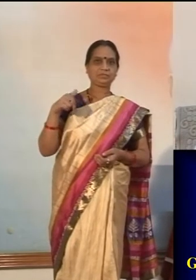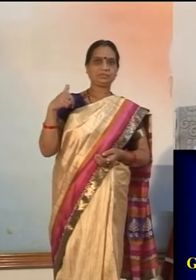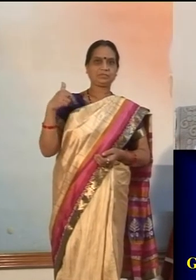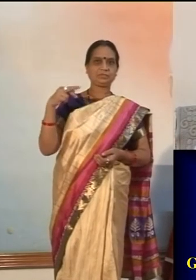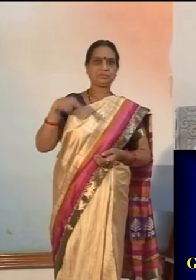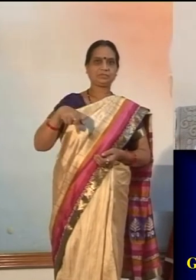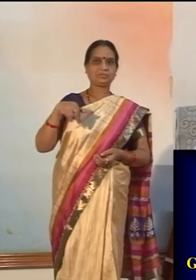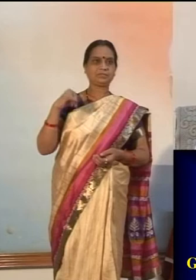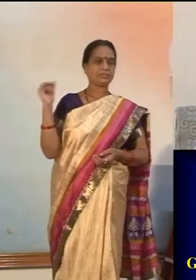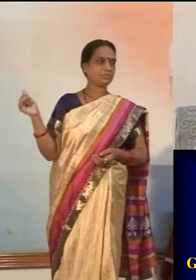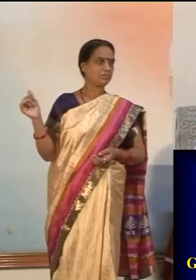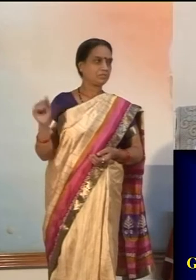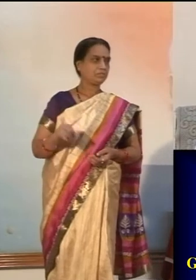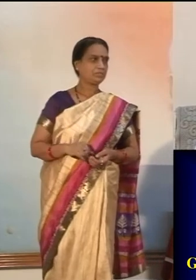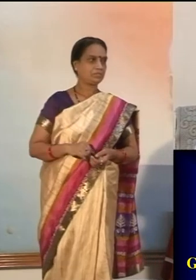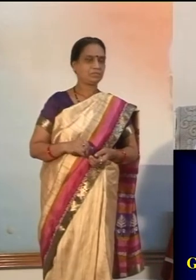लेकिन